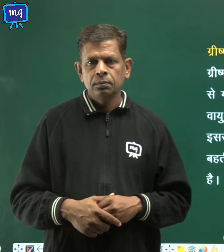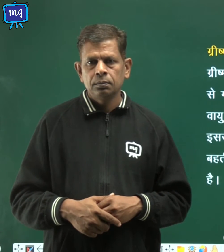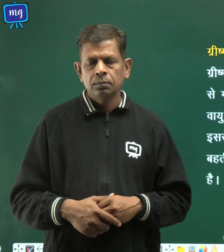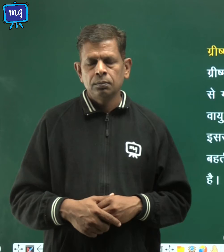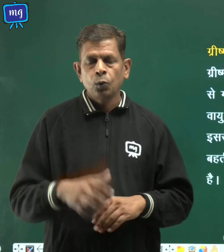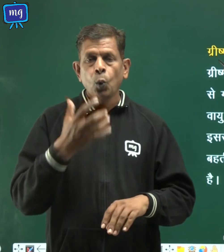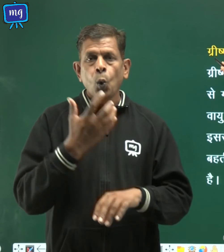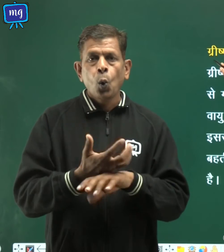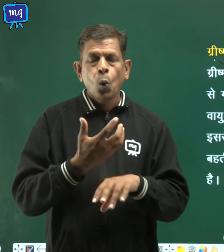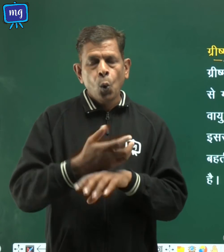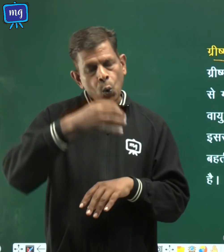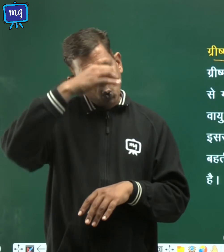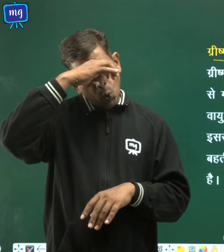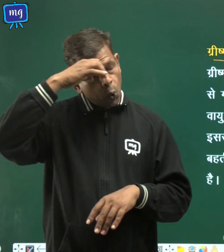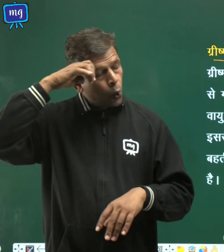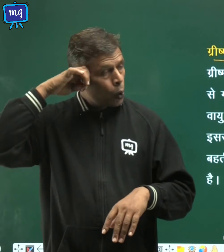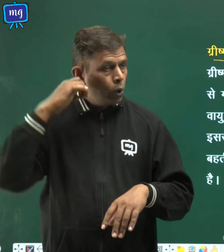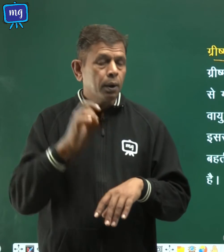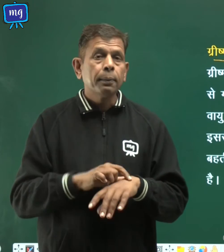ग्रीष्म काल में